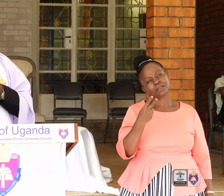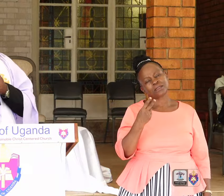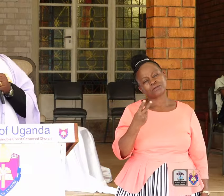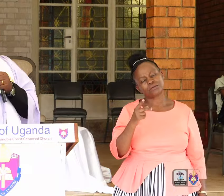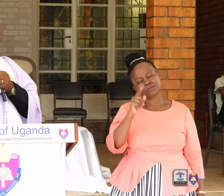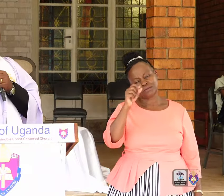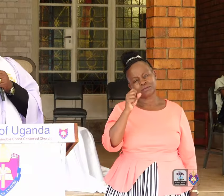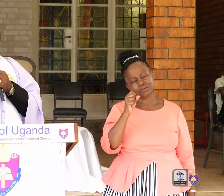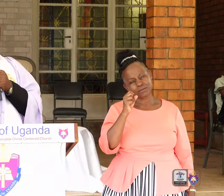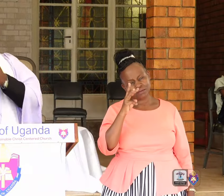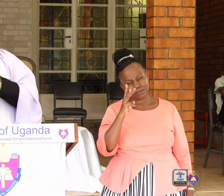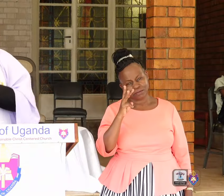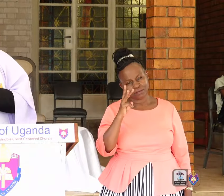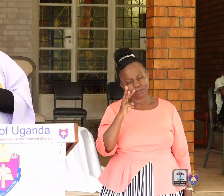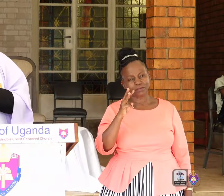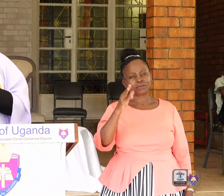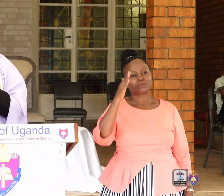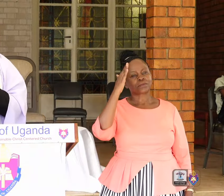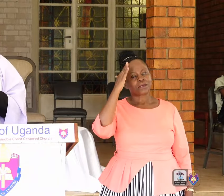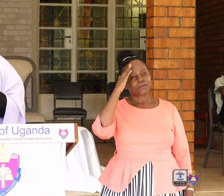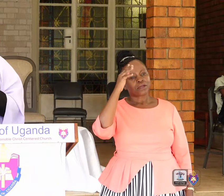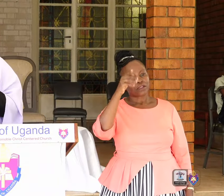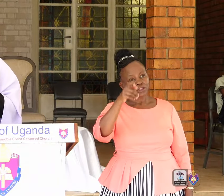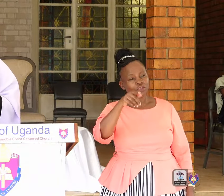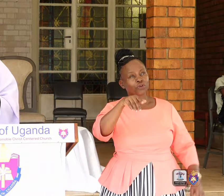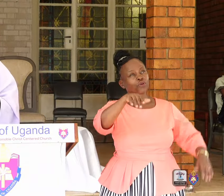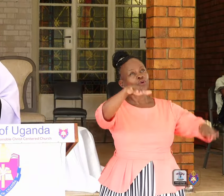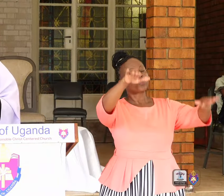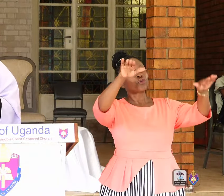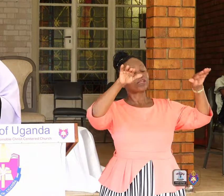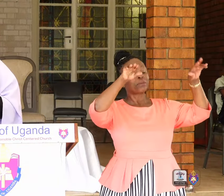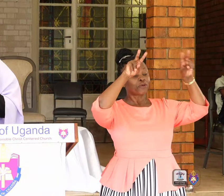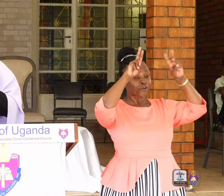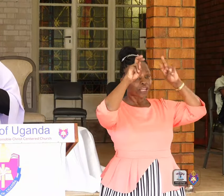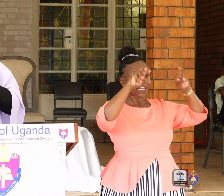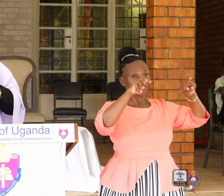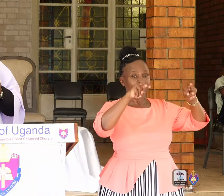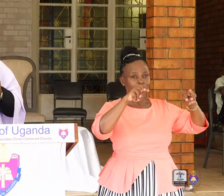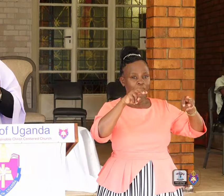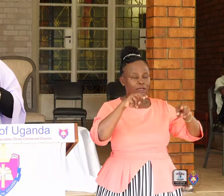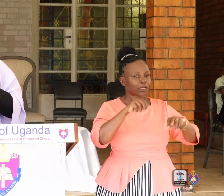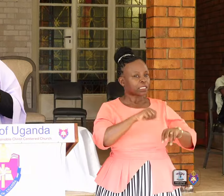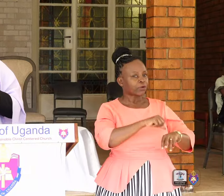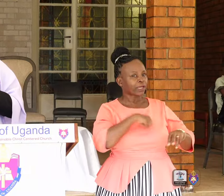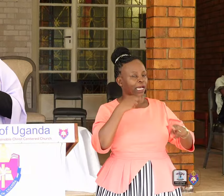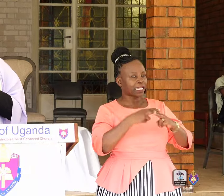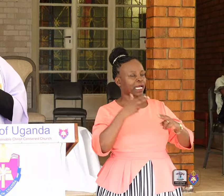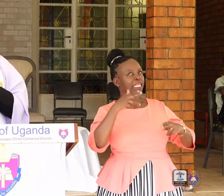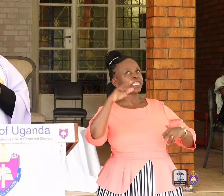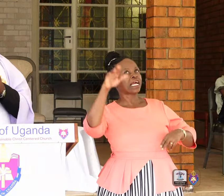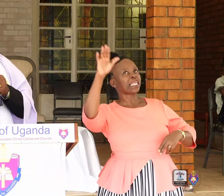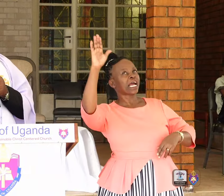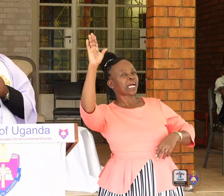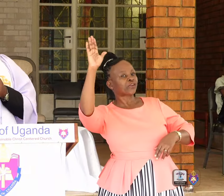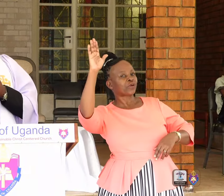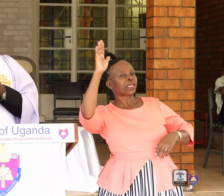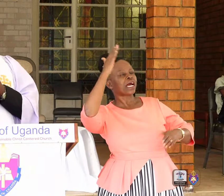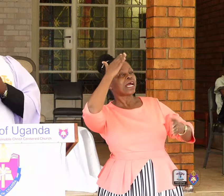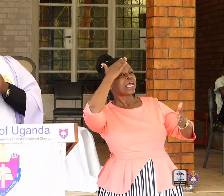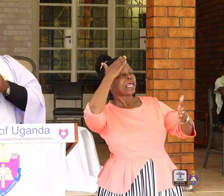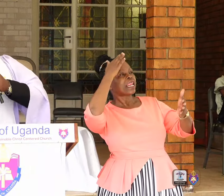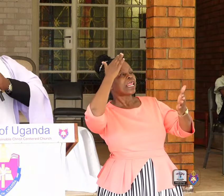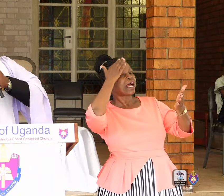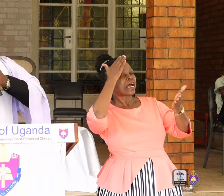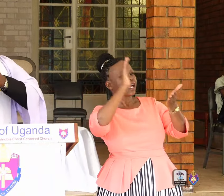nti mmanyi gy'oli oli ku nnamulondo ya setaani wadde teweegaana linnya lyange nanzikiriza kugamba